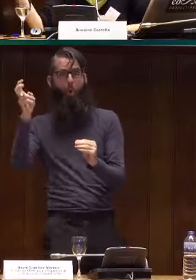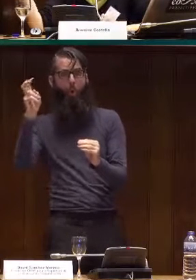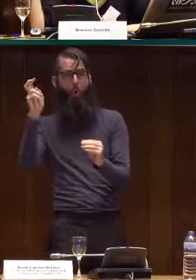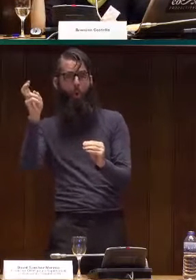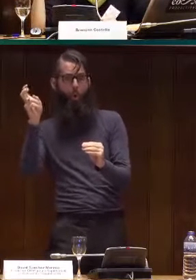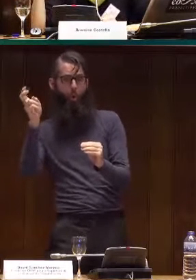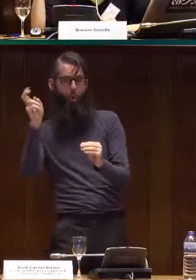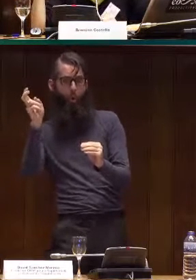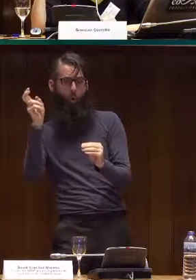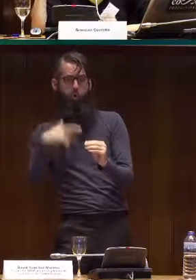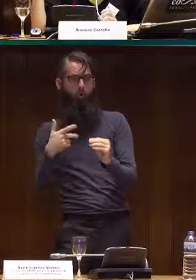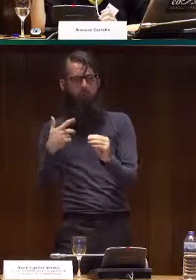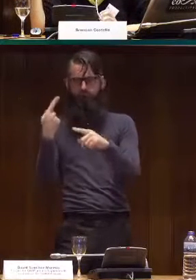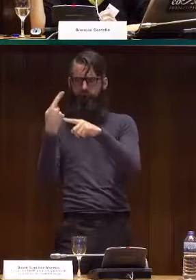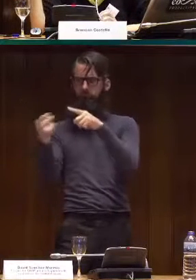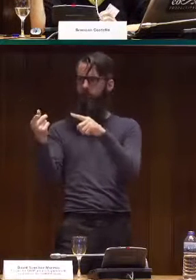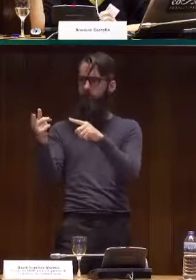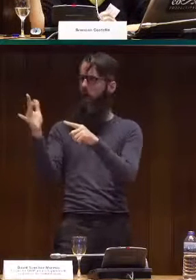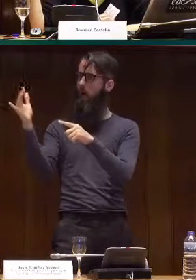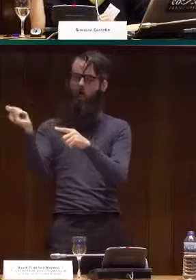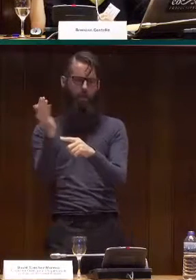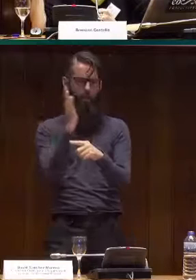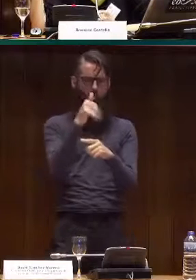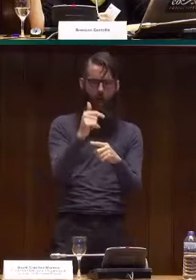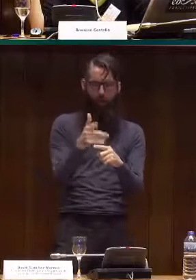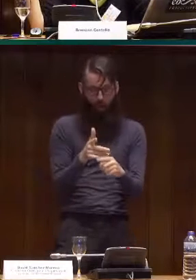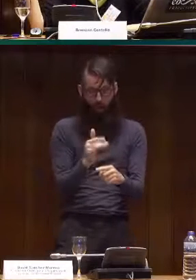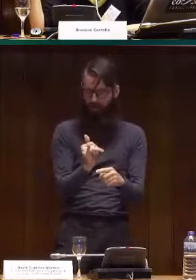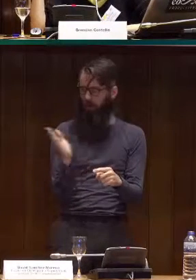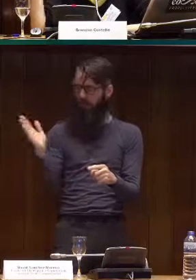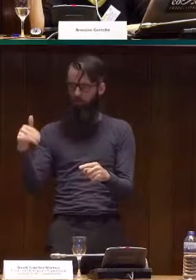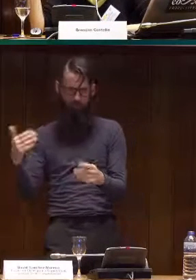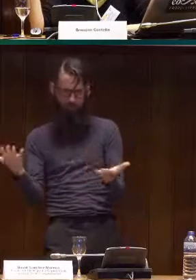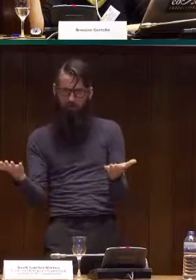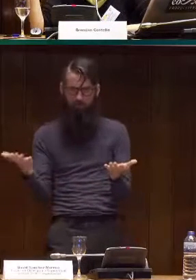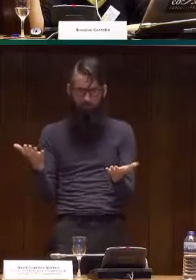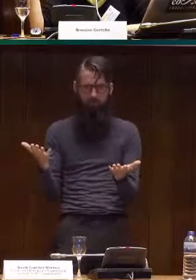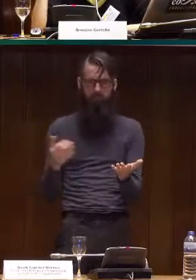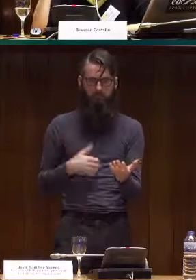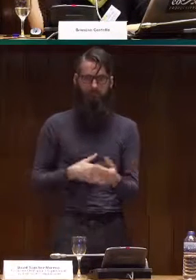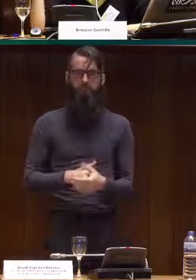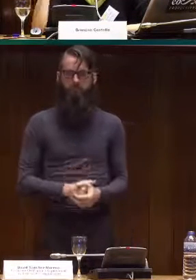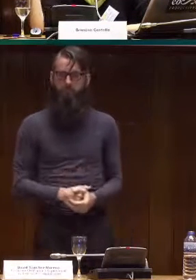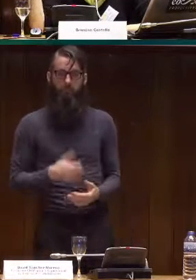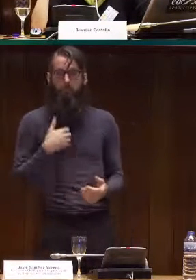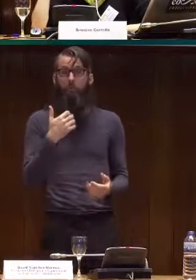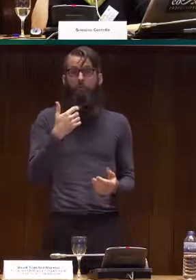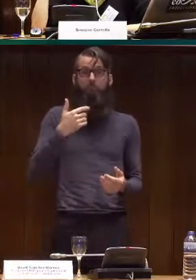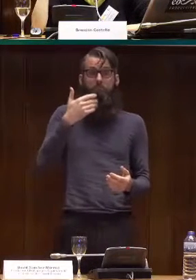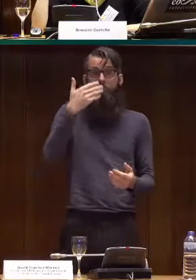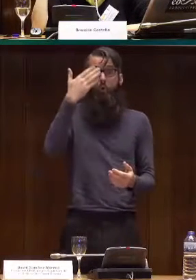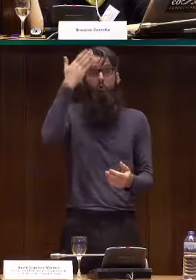LSE. La estrategia más común y la utilizada por defecto sería el sin sujeto en ambas lenguas de